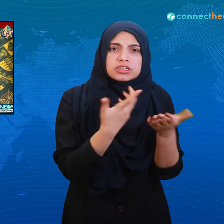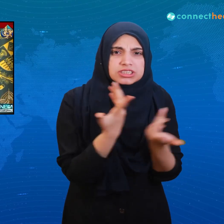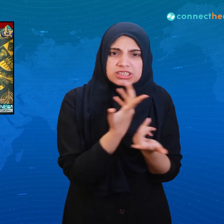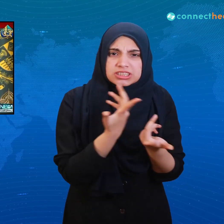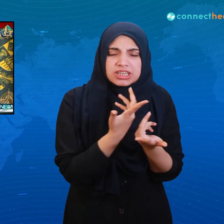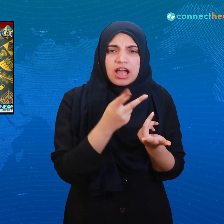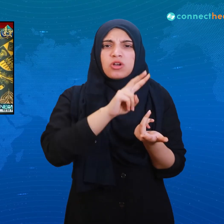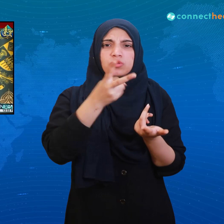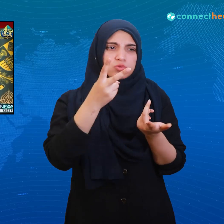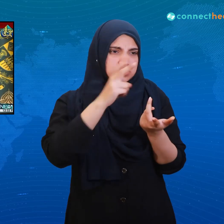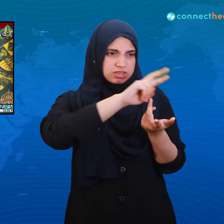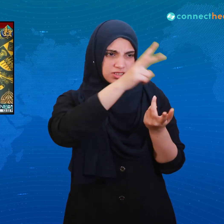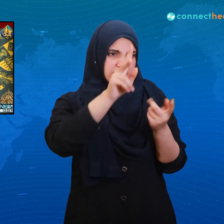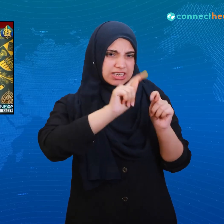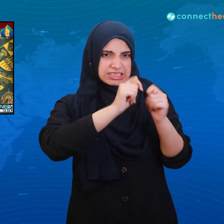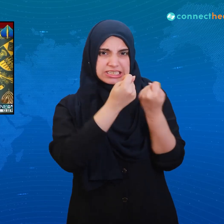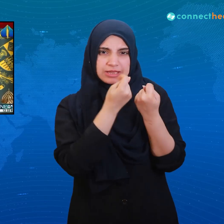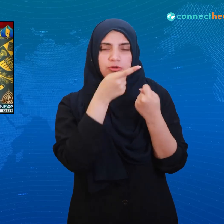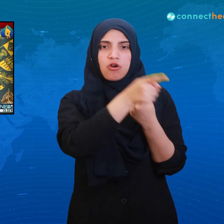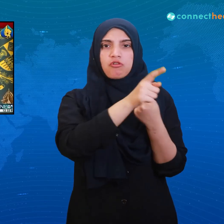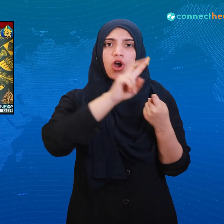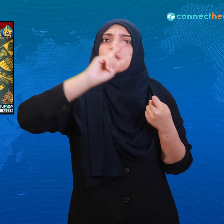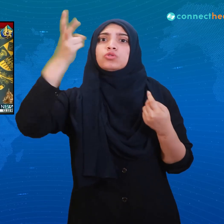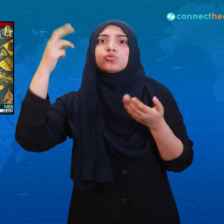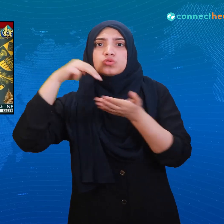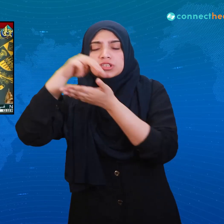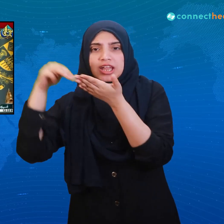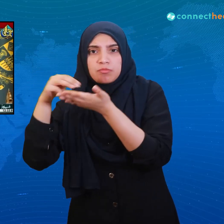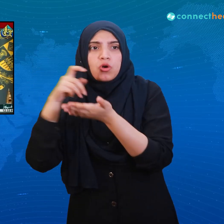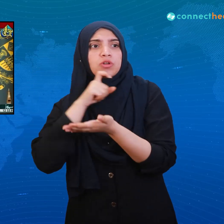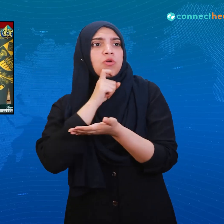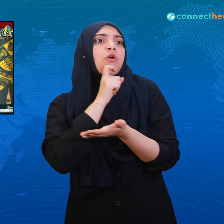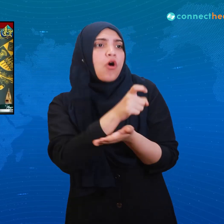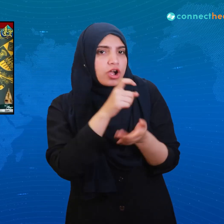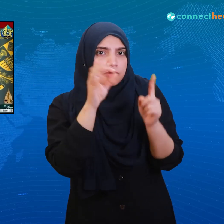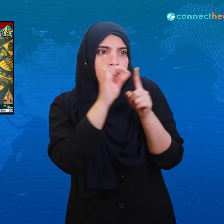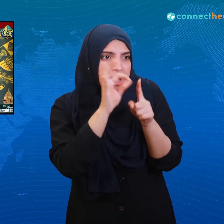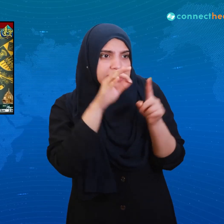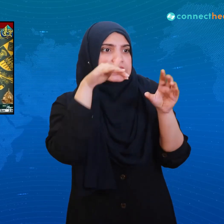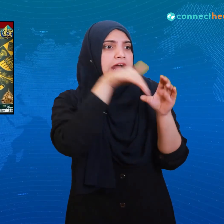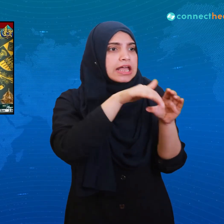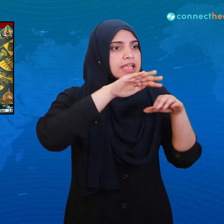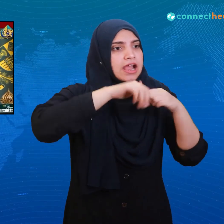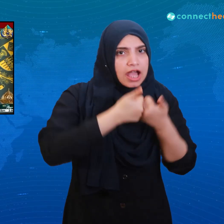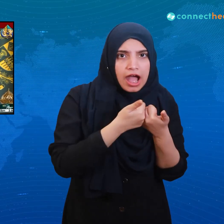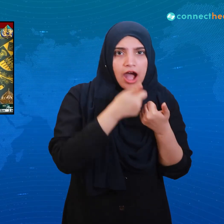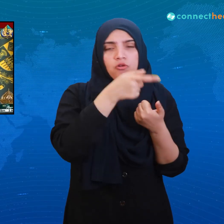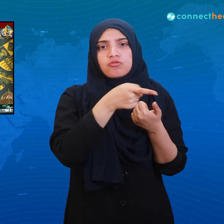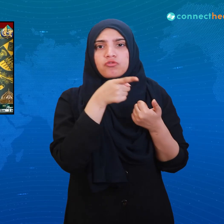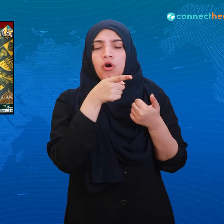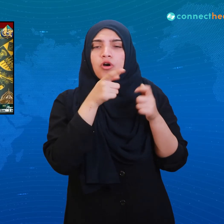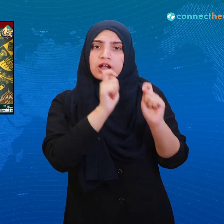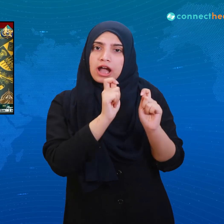ने, एक बाहर से प्लान किया हुआ नो कॉन्फिडेंस मोशन जिसके पीछे एक फॉरेन एजेंडा